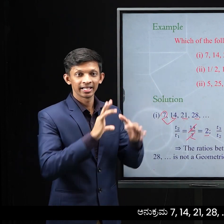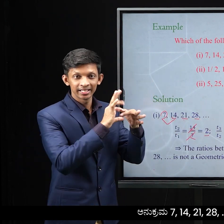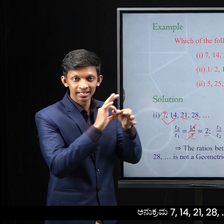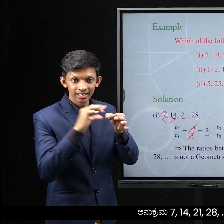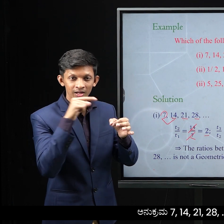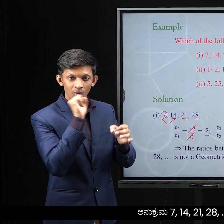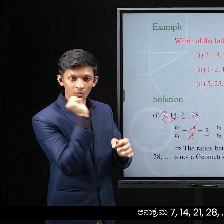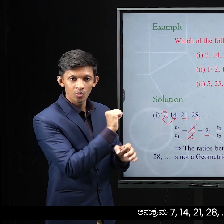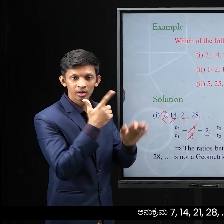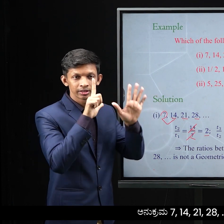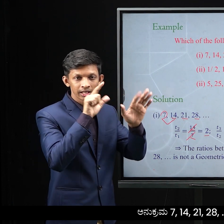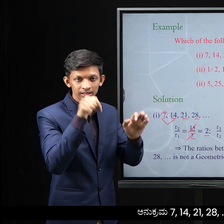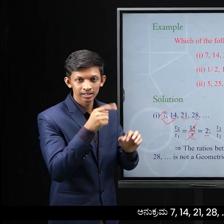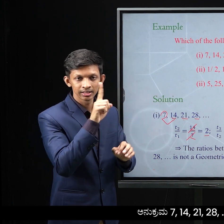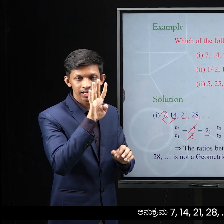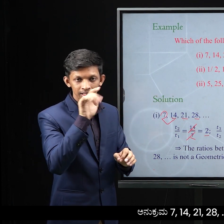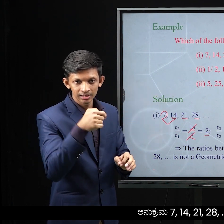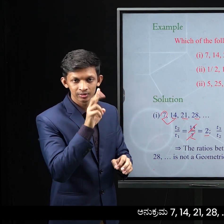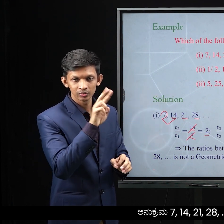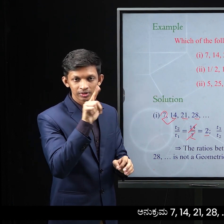28 ಜ್ಯಾಮಿತೀಯ ಪ್ರಗತಿ ಅಲ್ಲ.